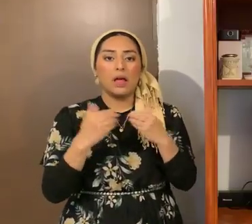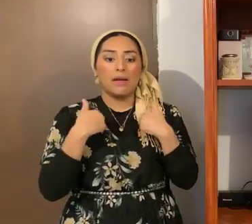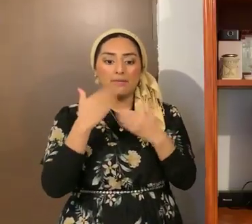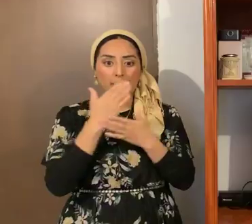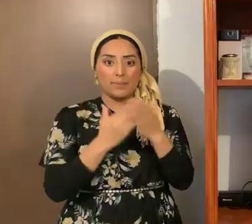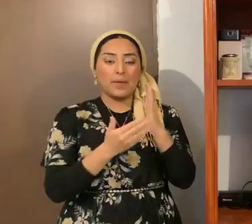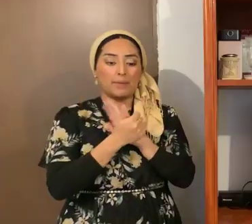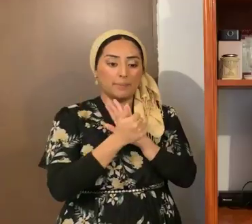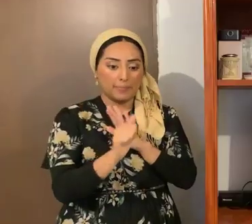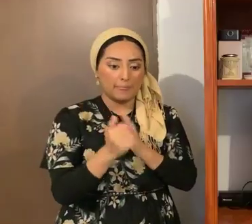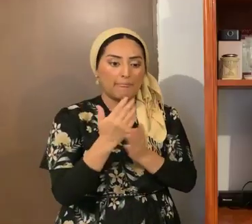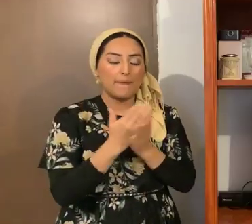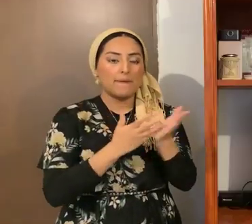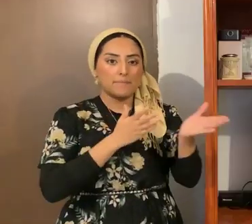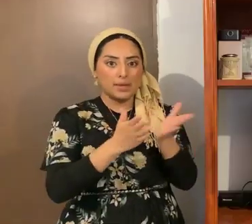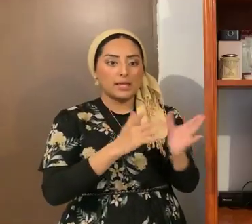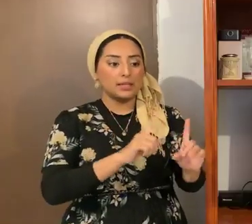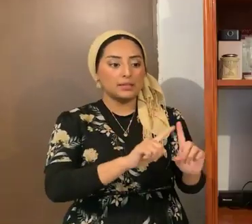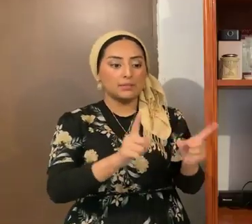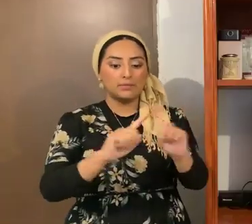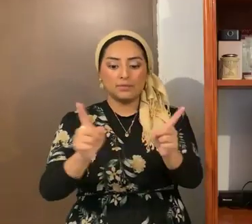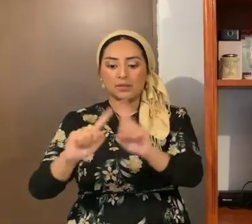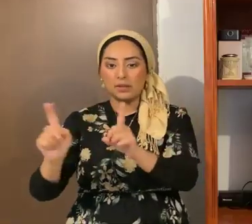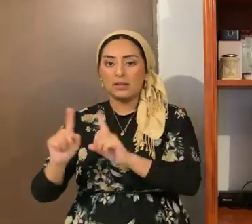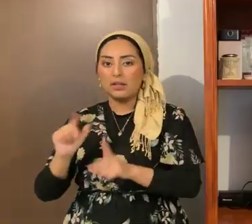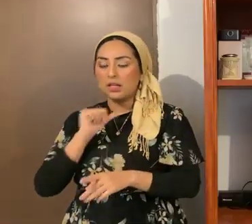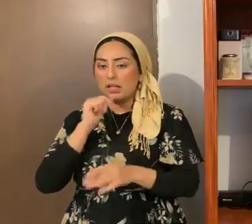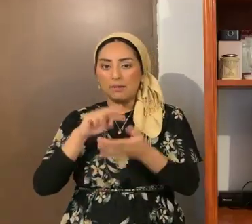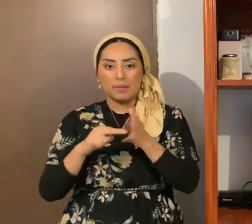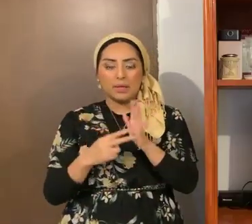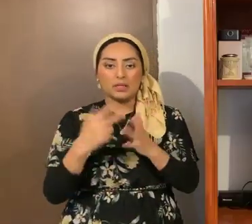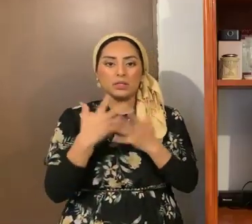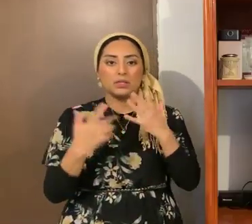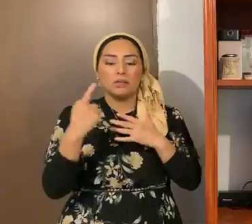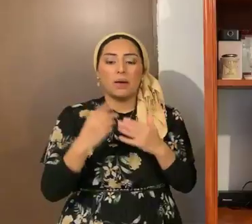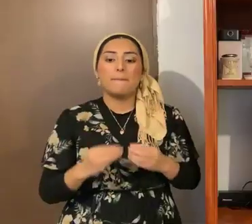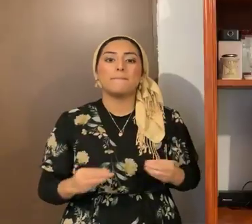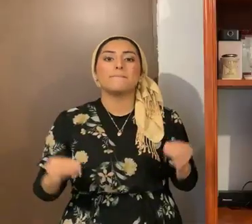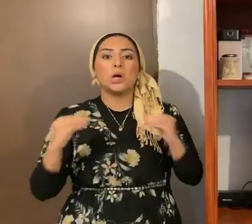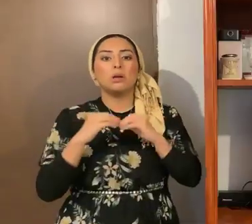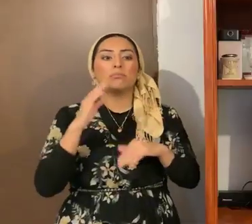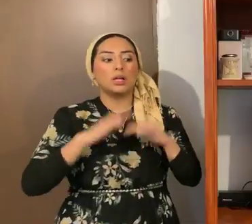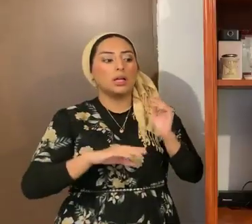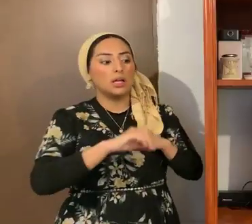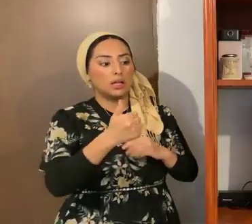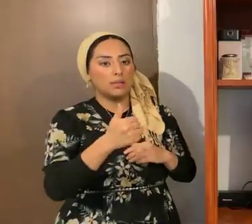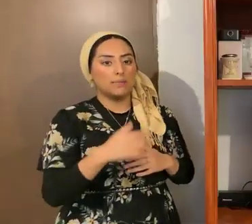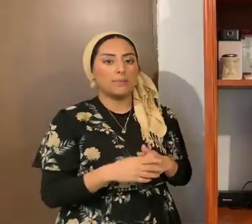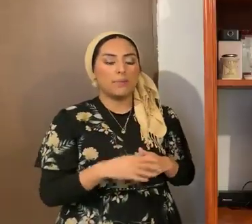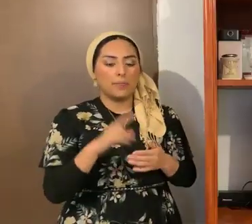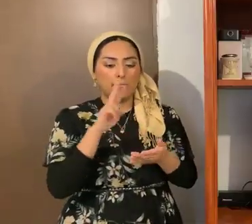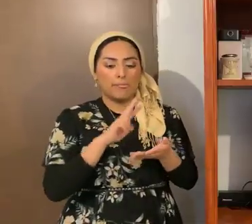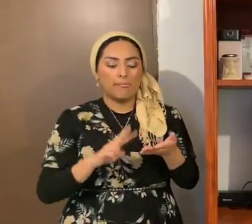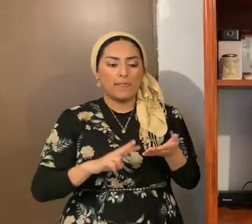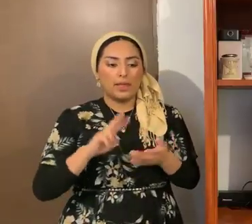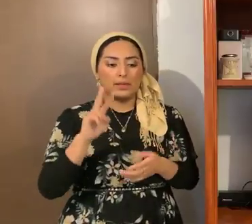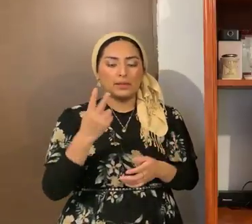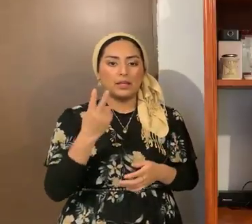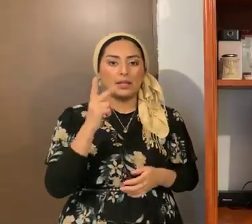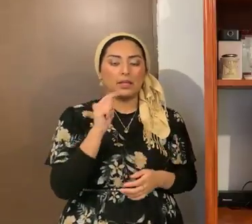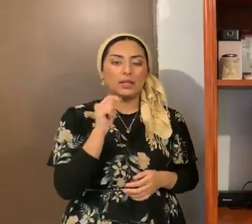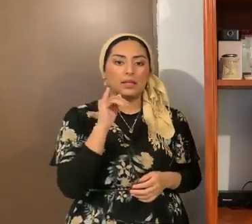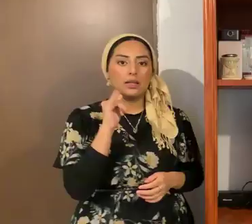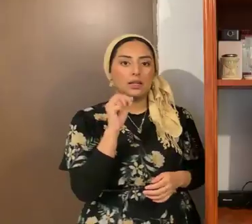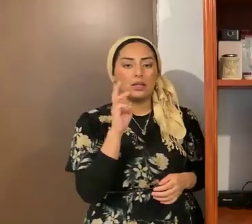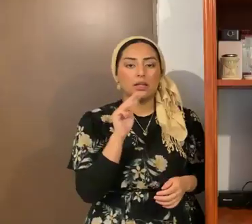y ministerios y dones diferentes no quiere decir que alguien sea más que el otro y se acabó. Vamos a 2 de Timoteo, por favor.